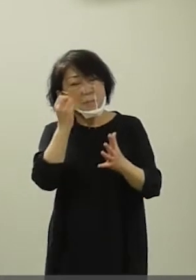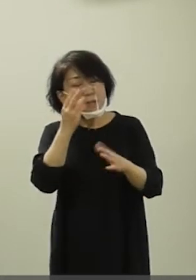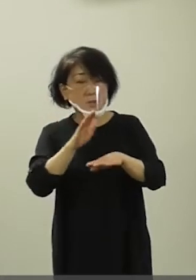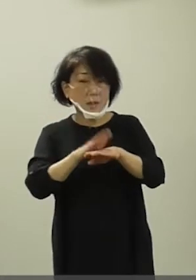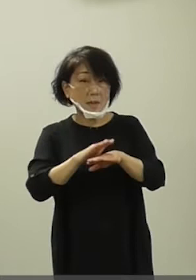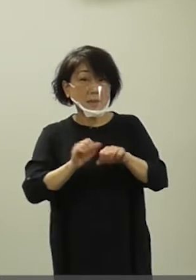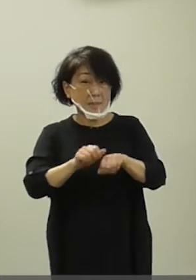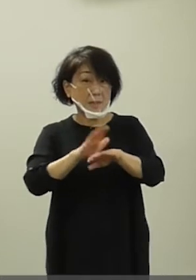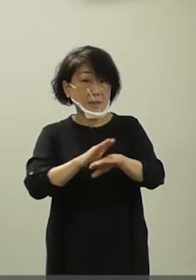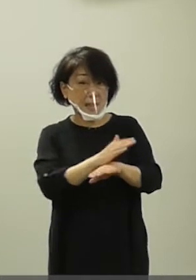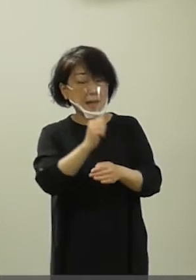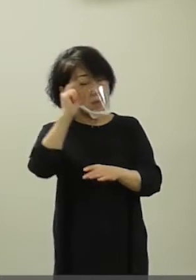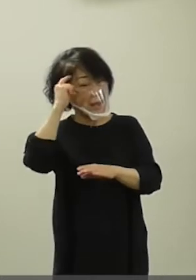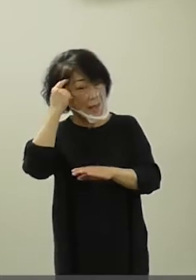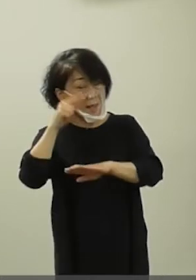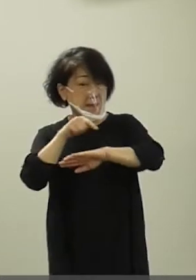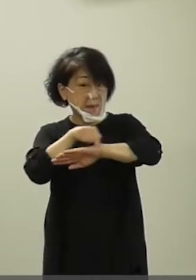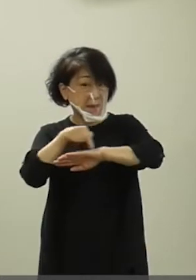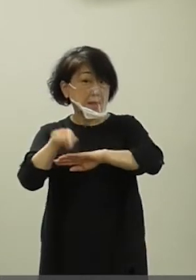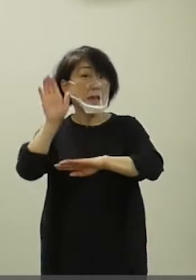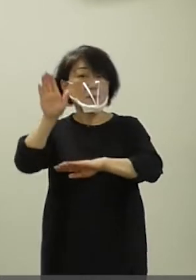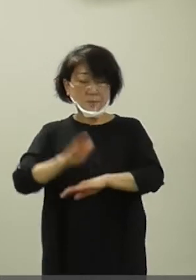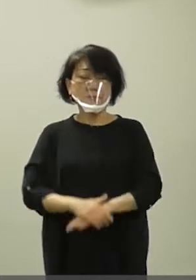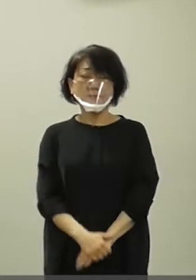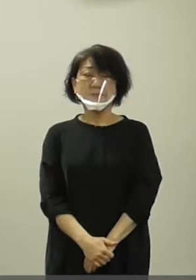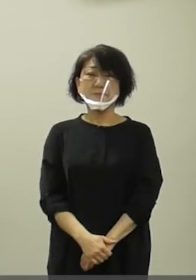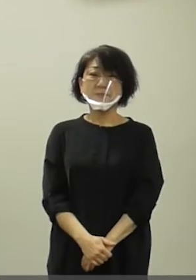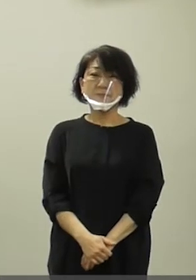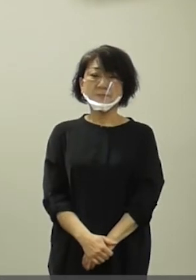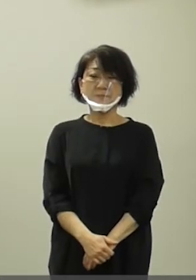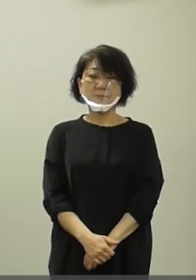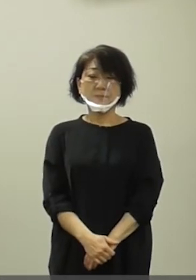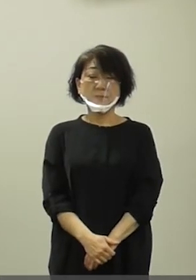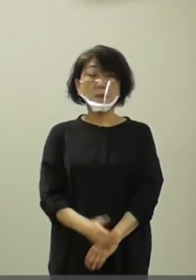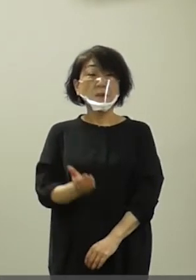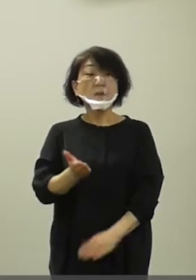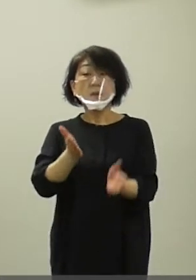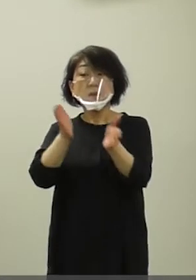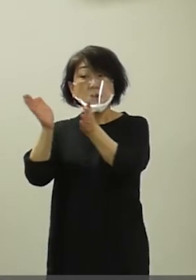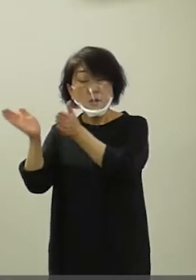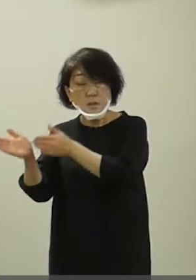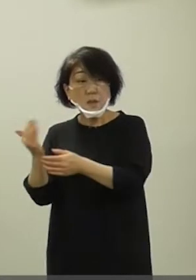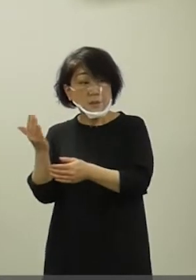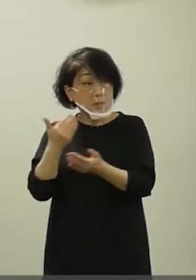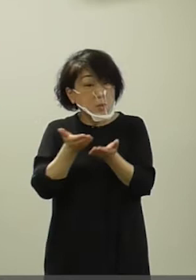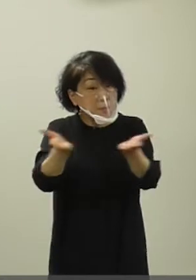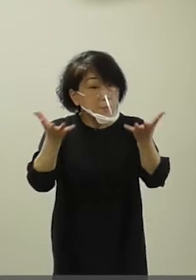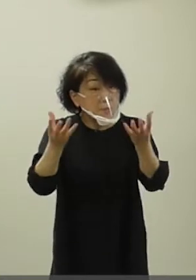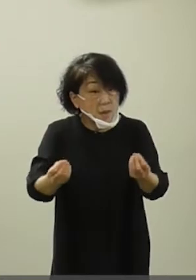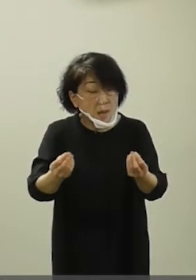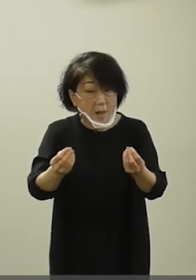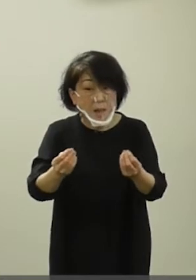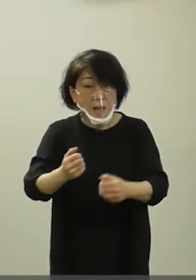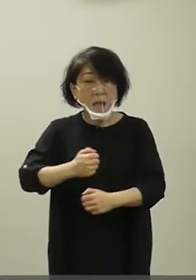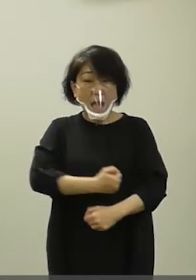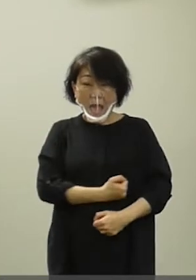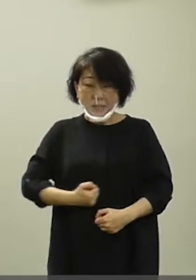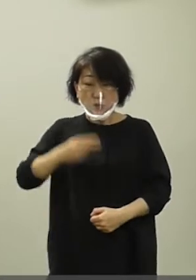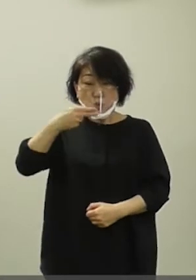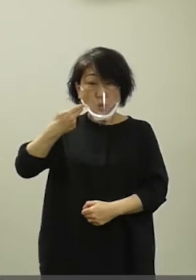のています続きまして先ほどの手元にかかりましたあいづ食大臣杯2月